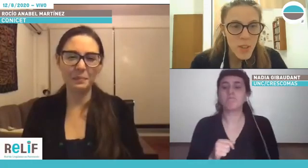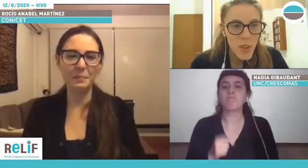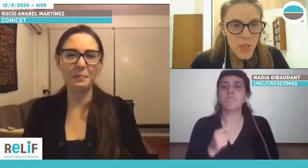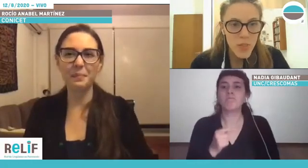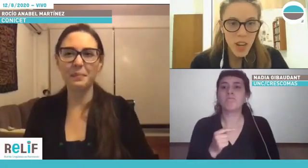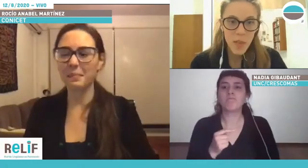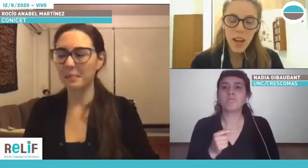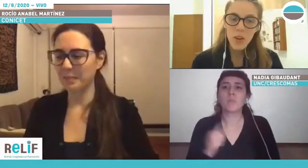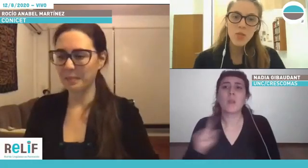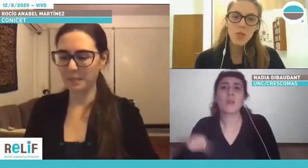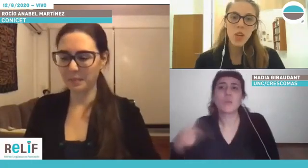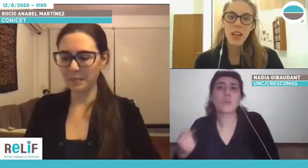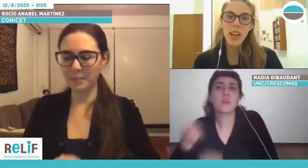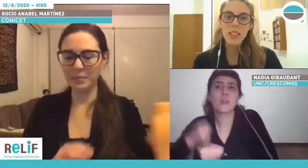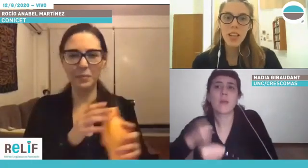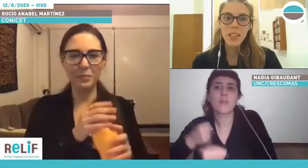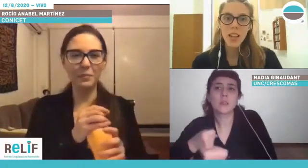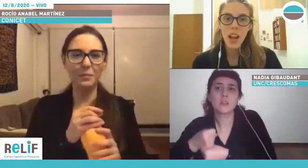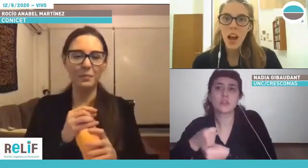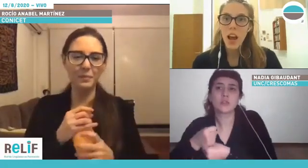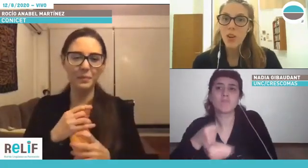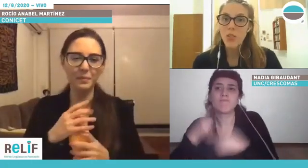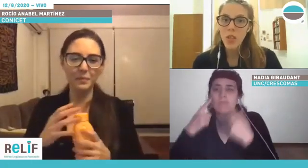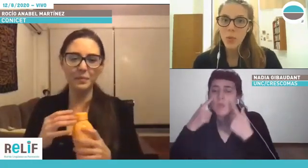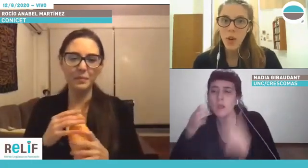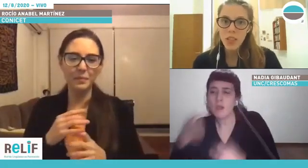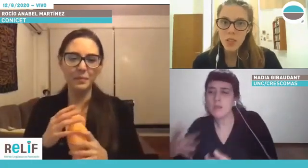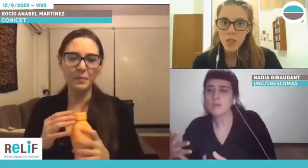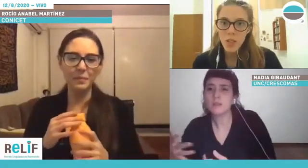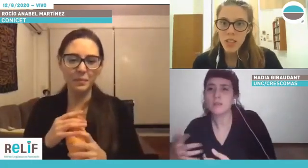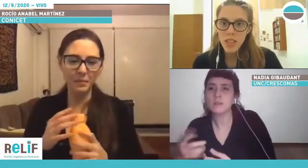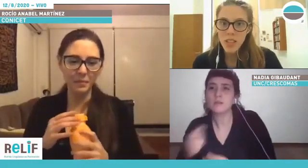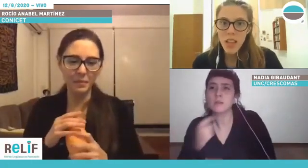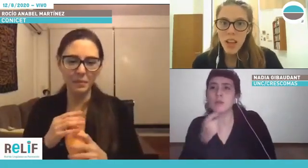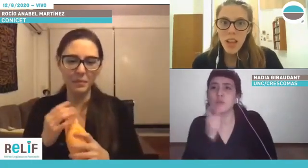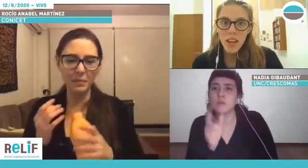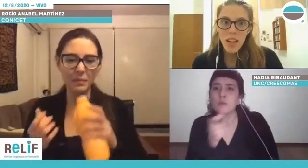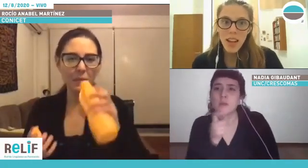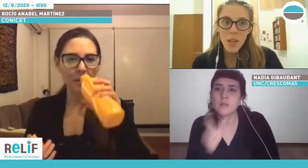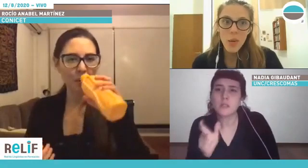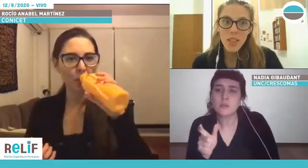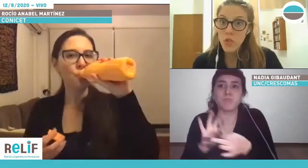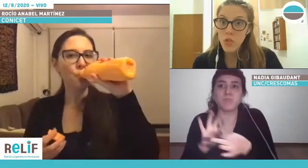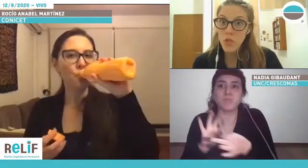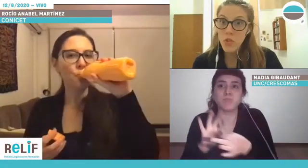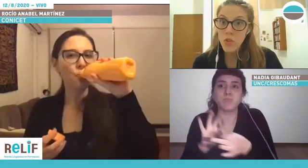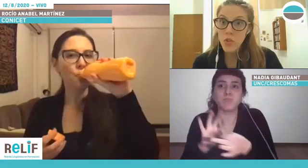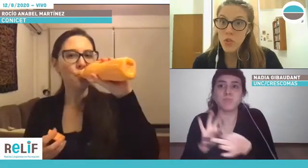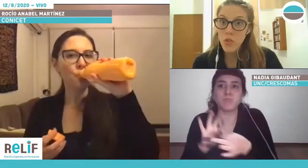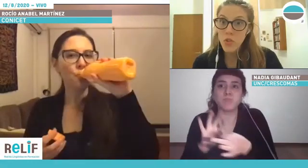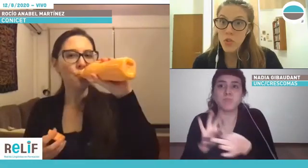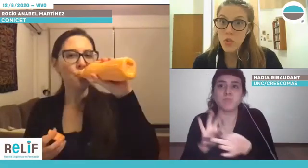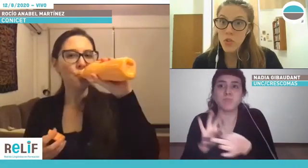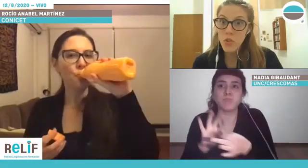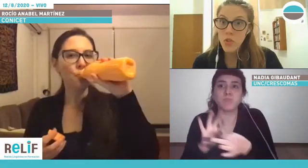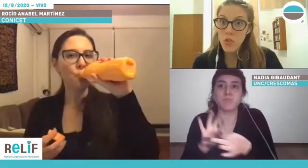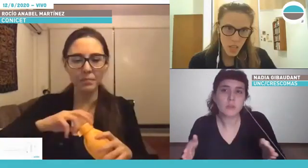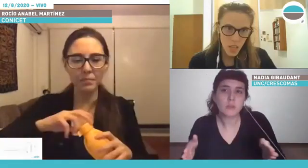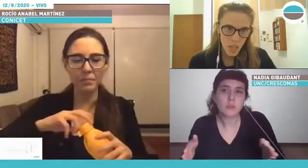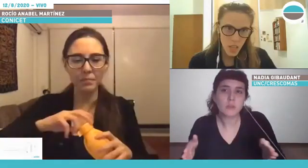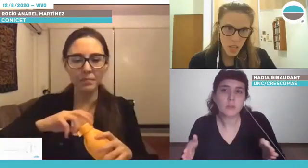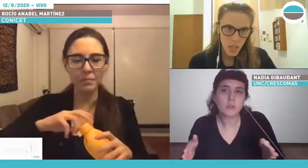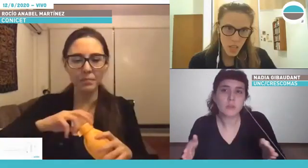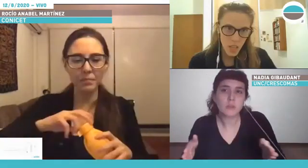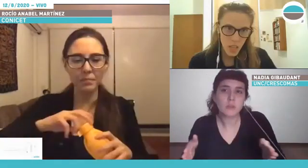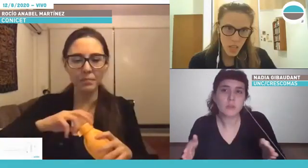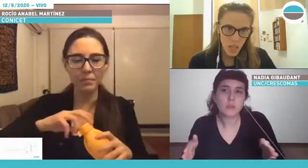Y en otros trabajos analizas las conceptualizaciones relativas a que